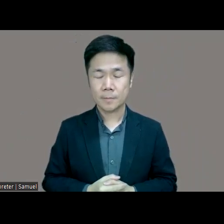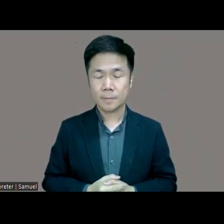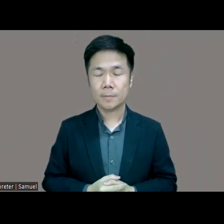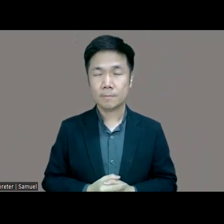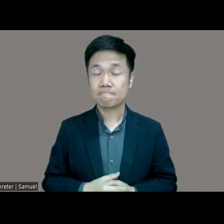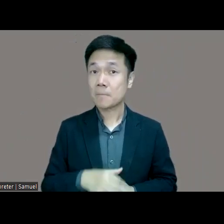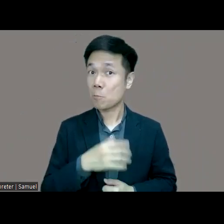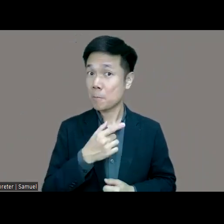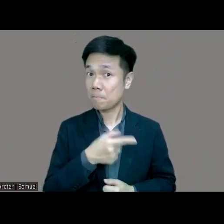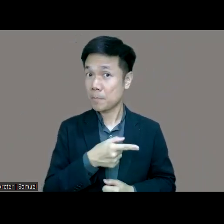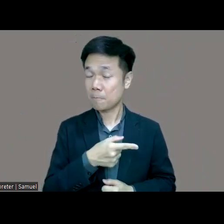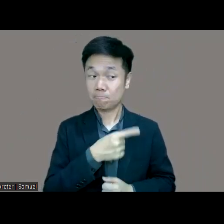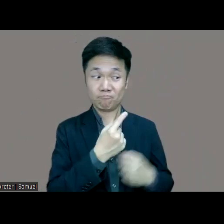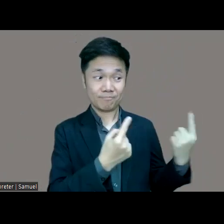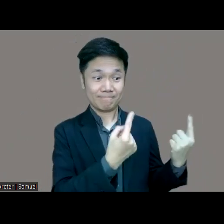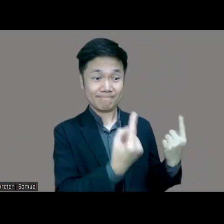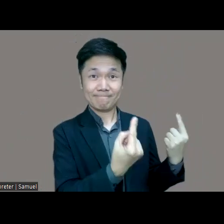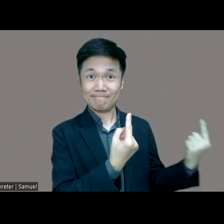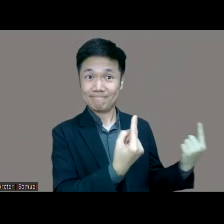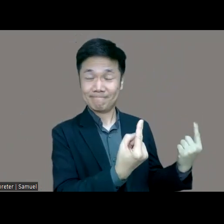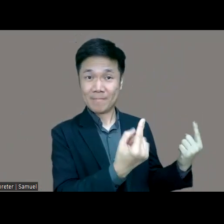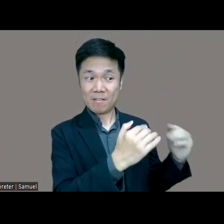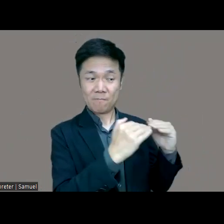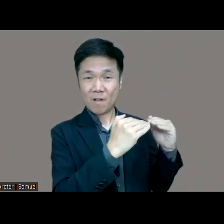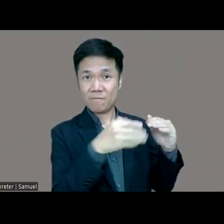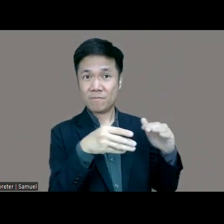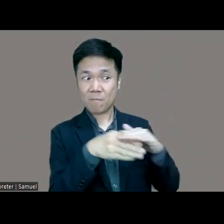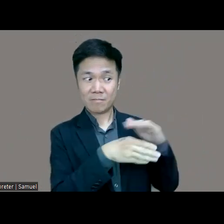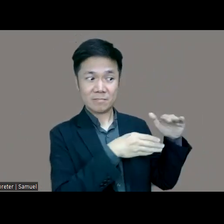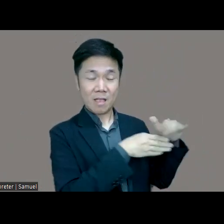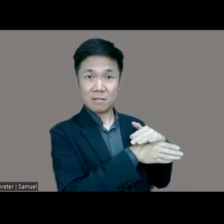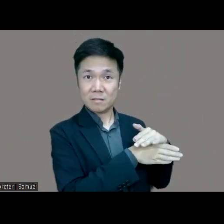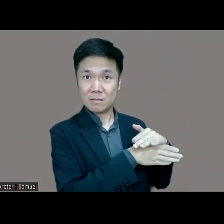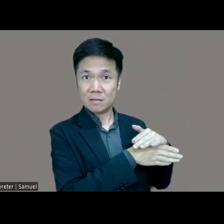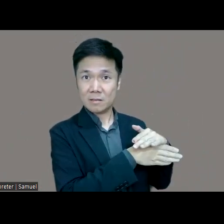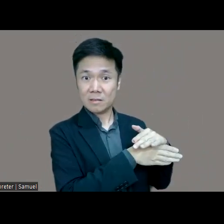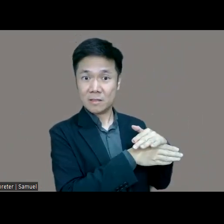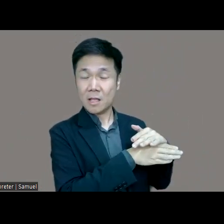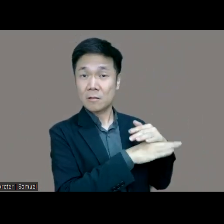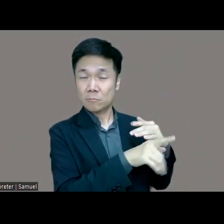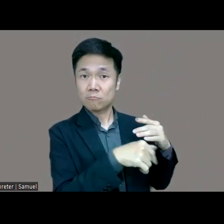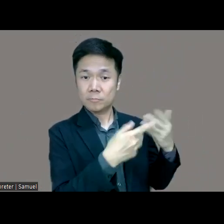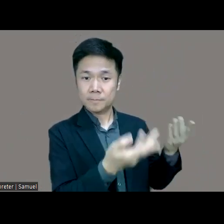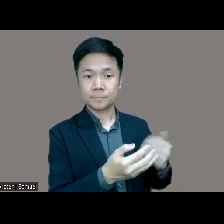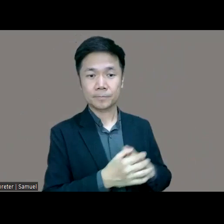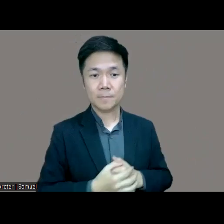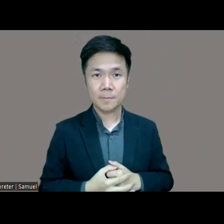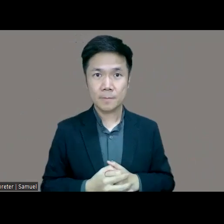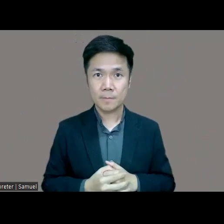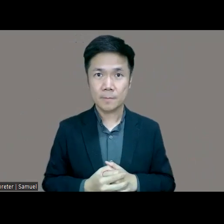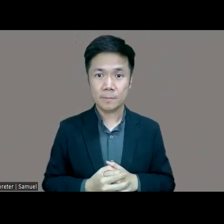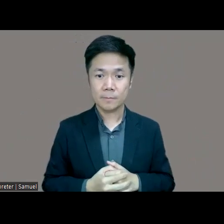pour assurer l'accès égal pour des personnes qui ne peuvent